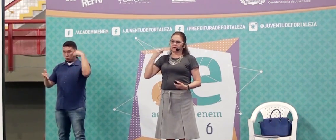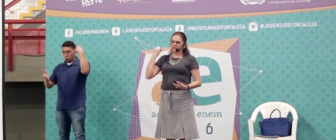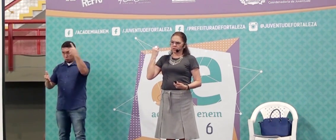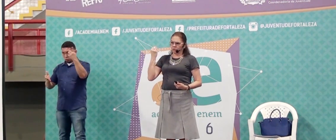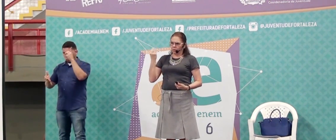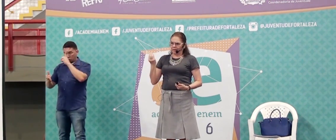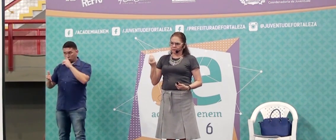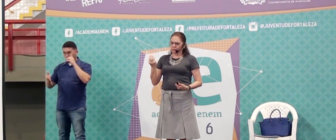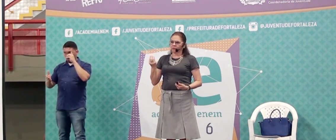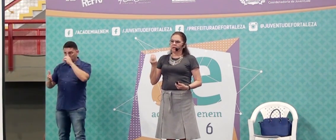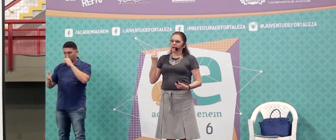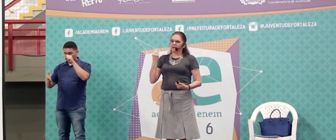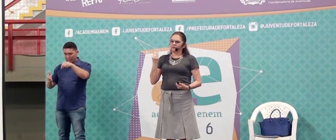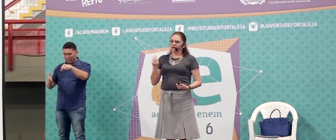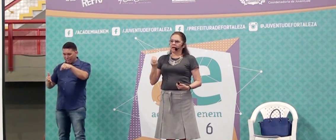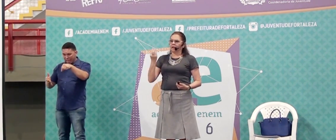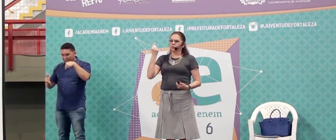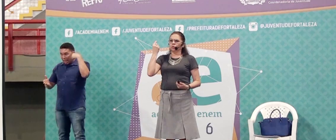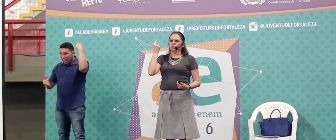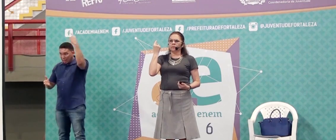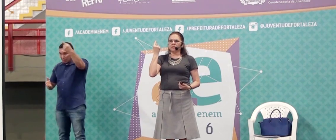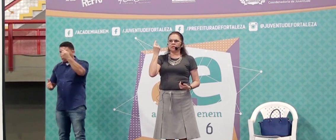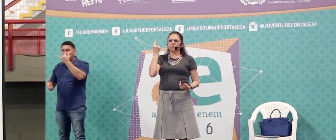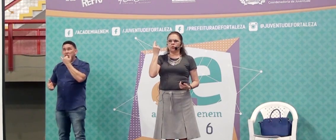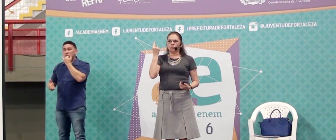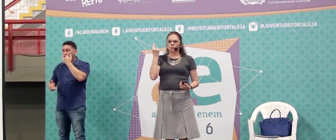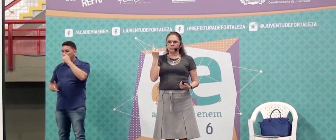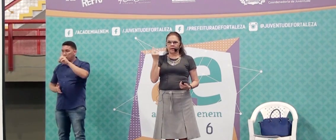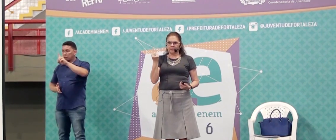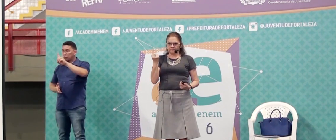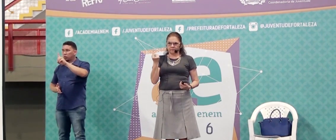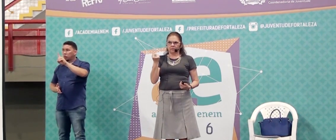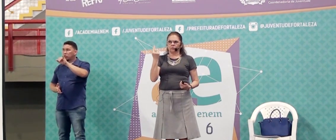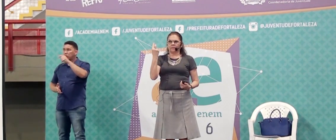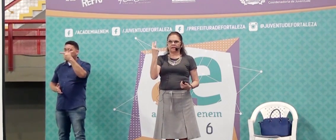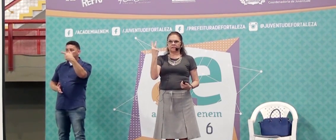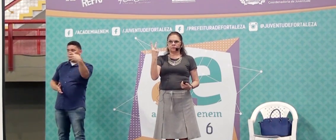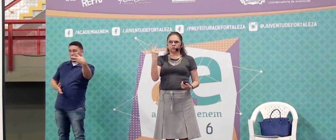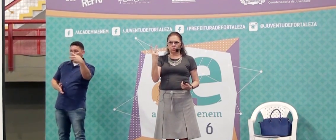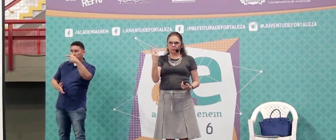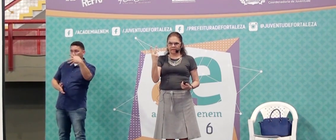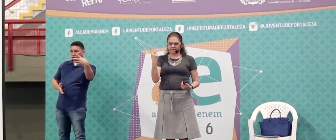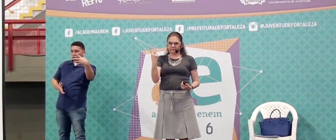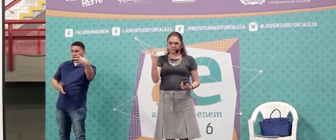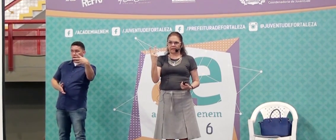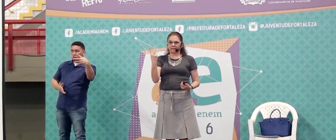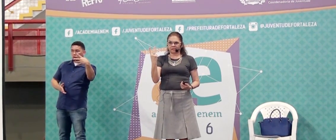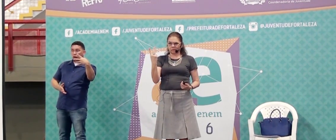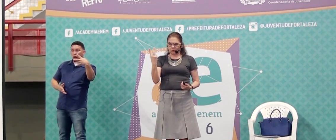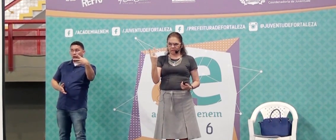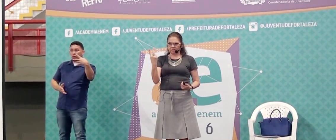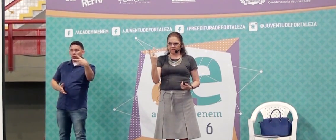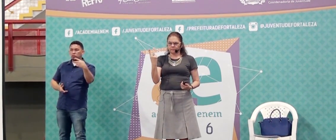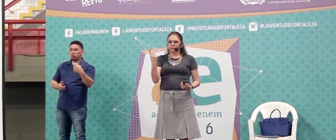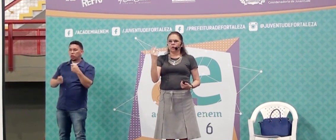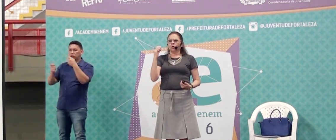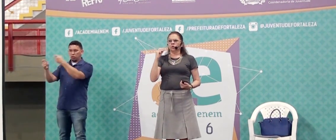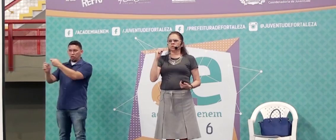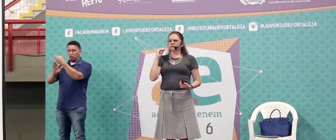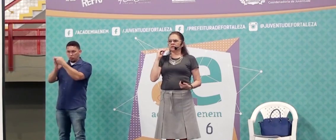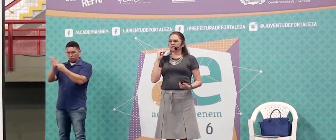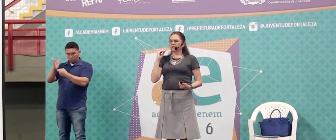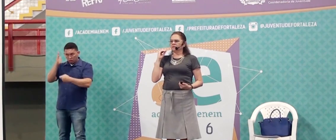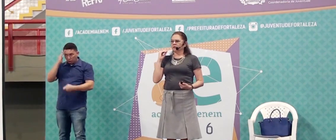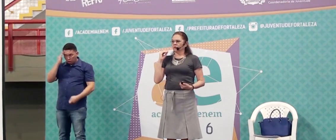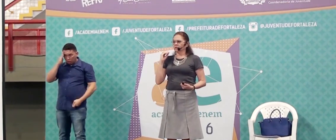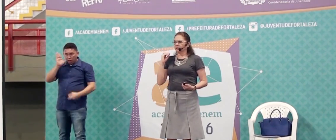encontro, dia 24, levar no mínimo uma e no máximo 2 redações.